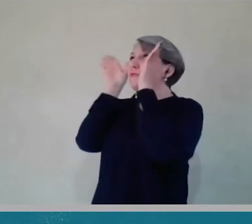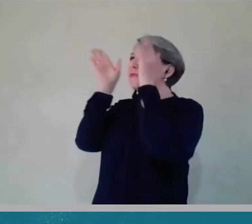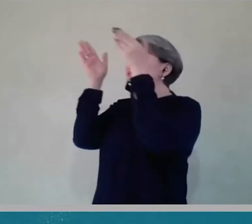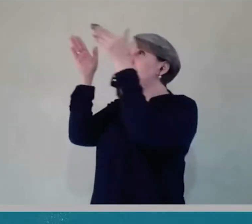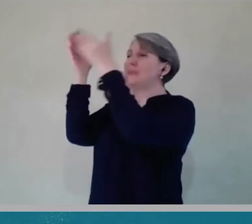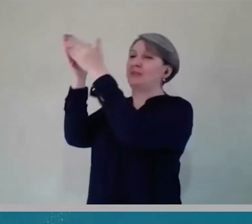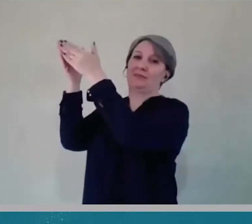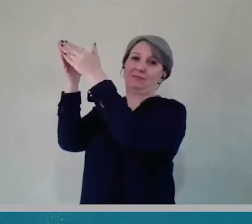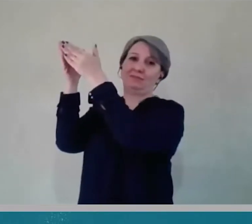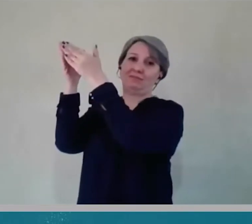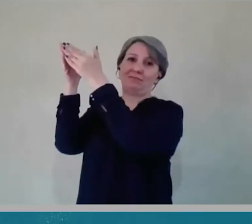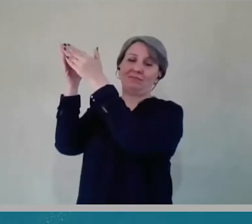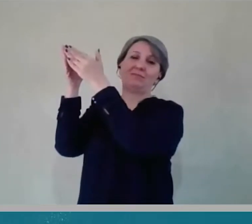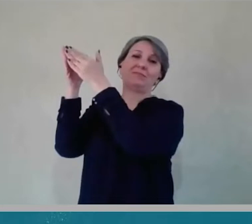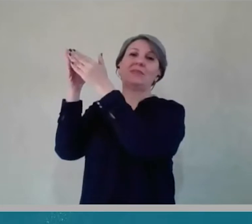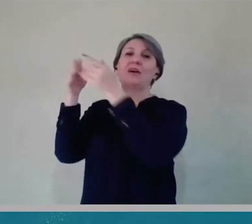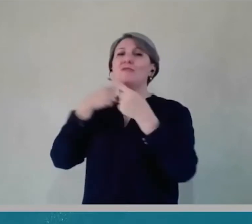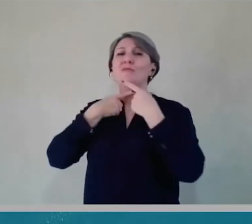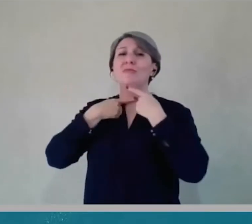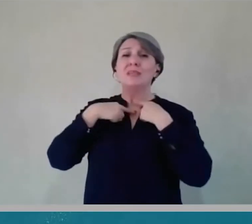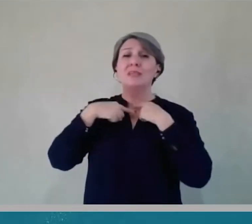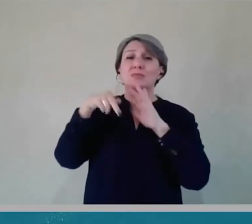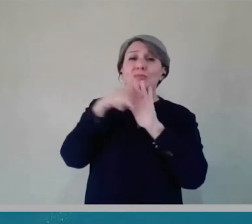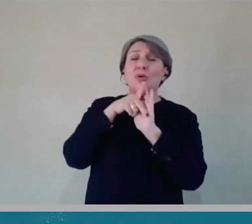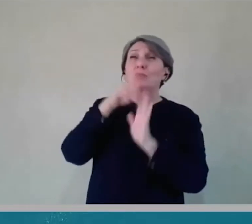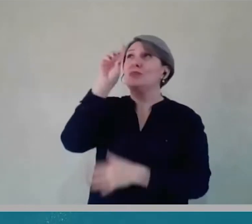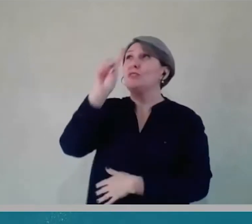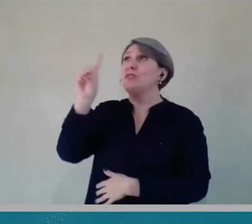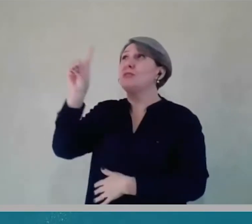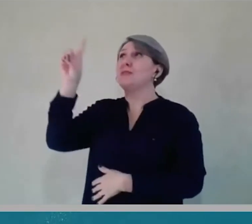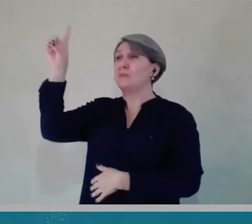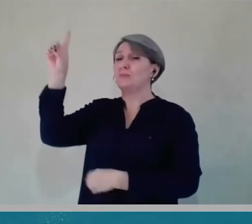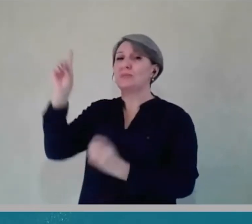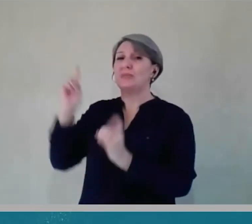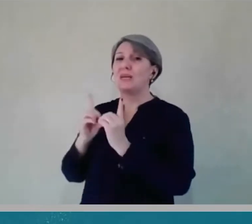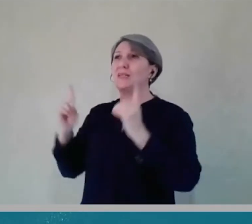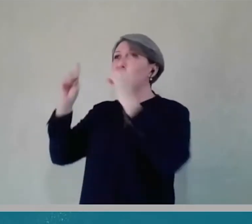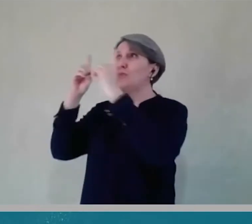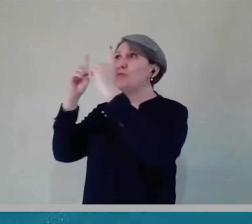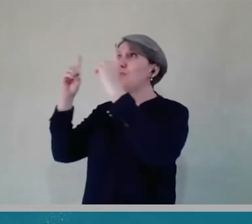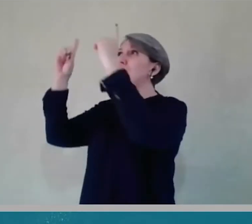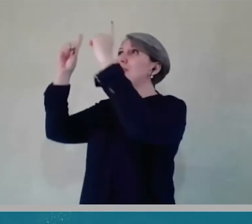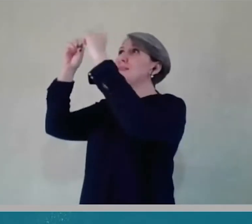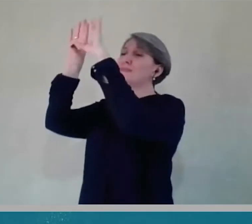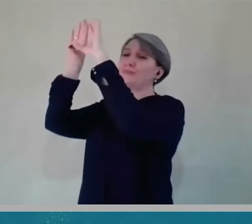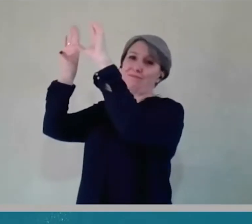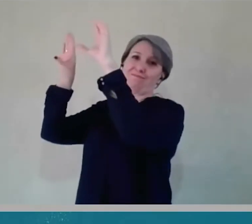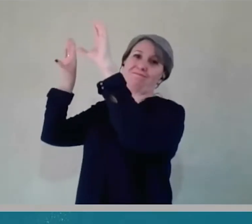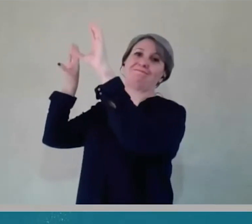vontade de Deus, você estará no outro plano. Mas peraí, eu ainda